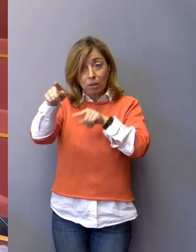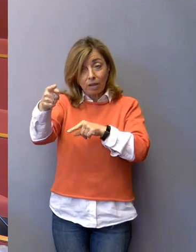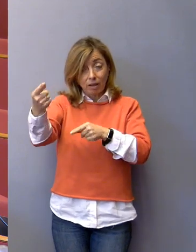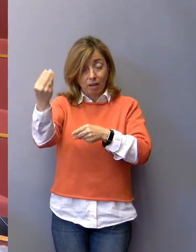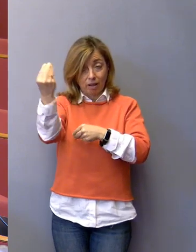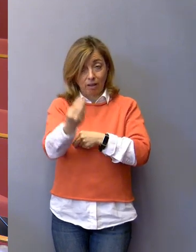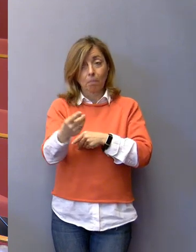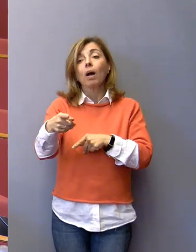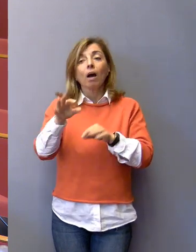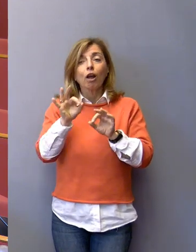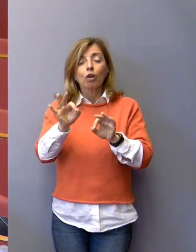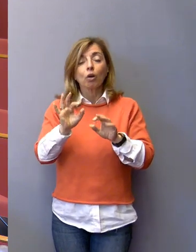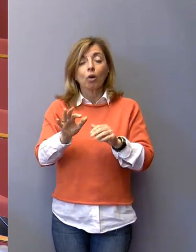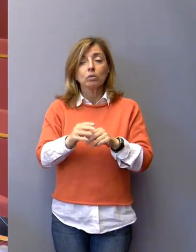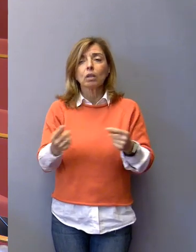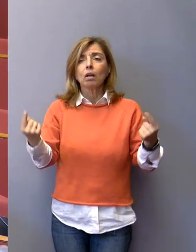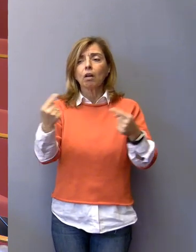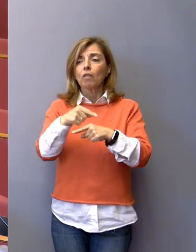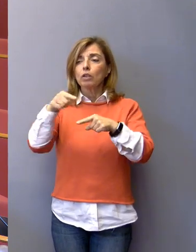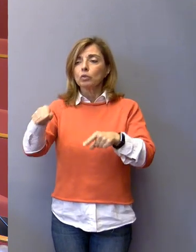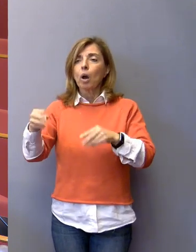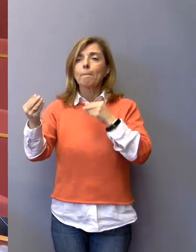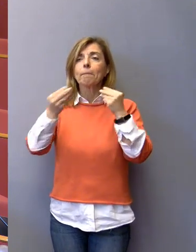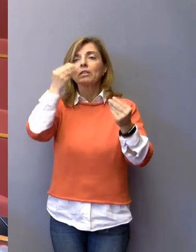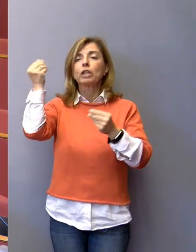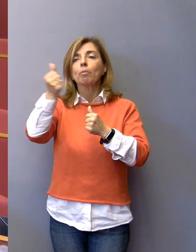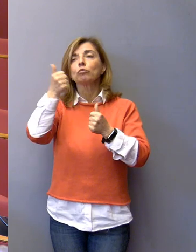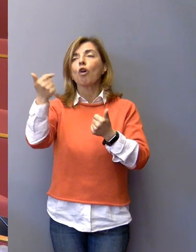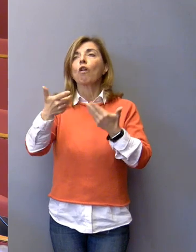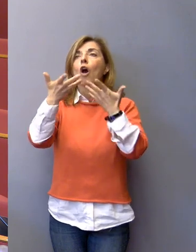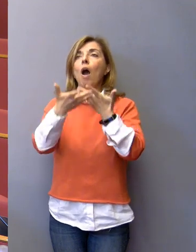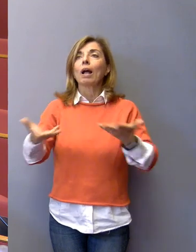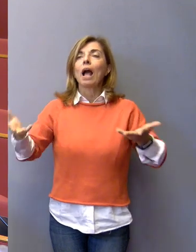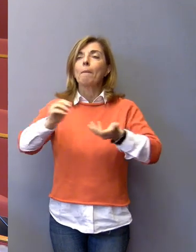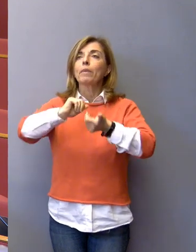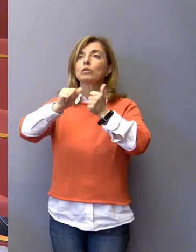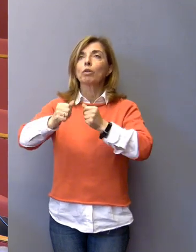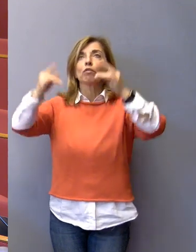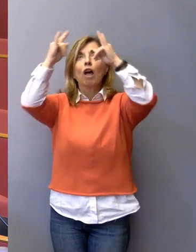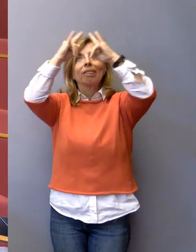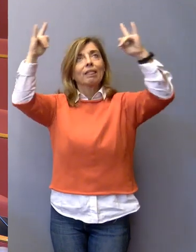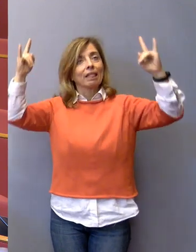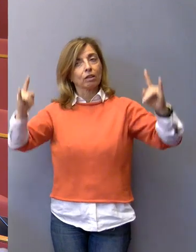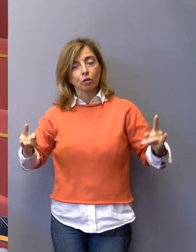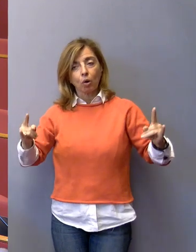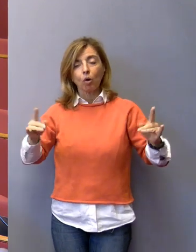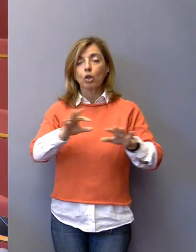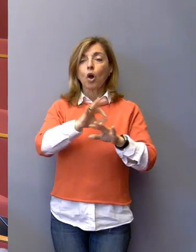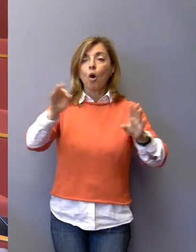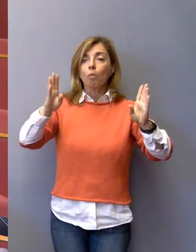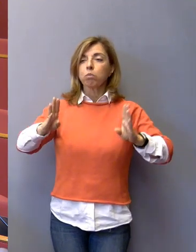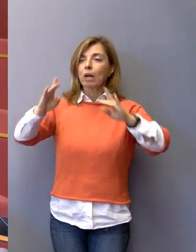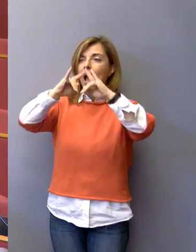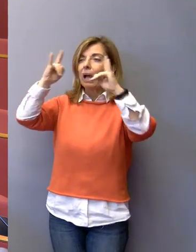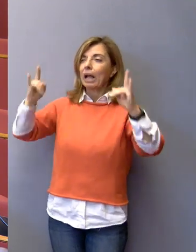pensiamo solamente a far mettere i tendoni e sopra i campi sportivi oppure pensiamo di trasformare i capannoni e